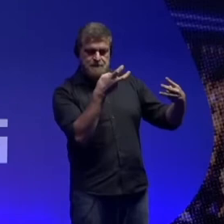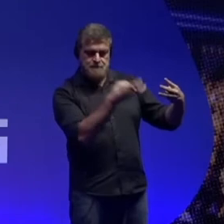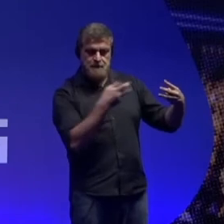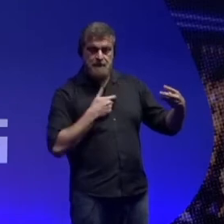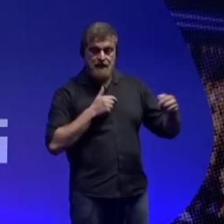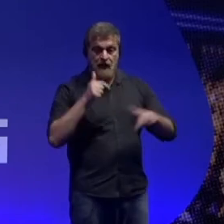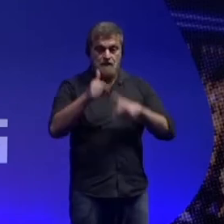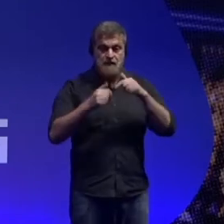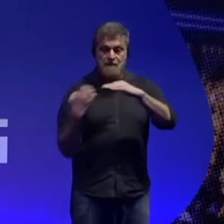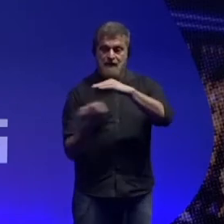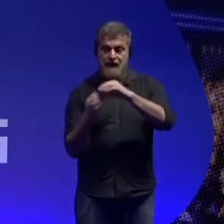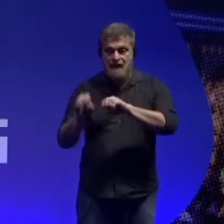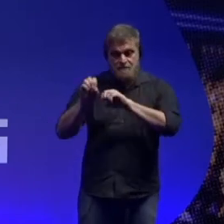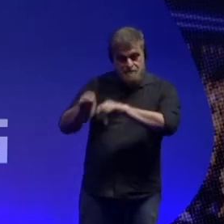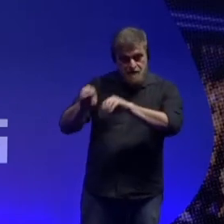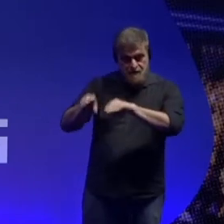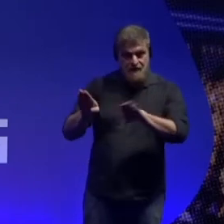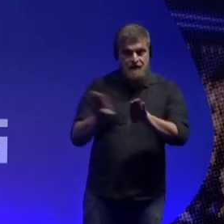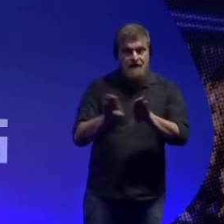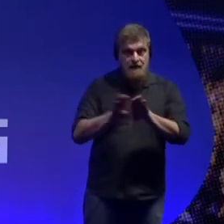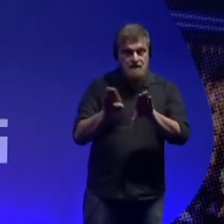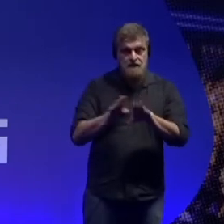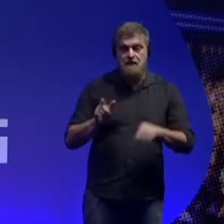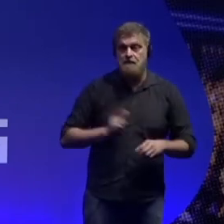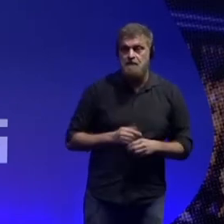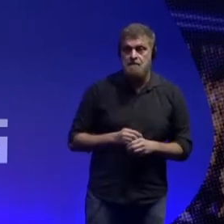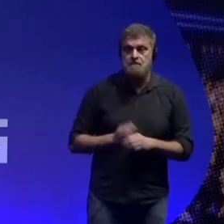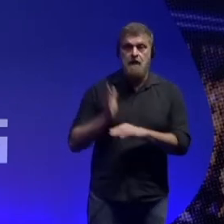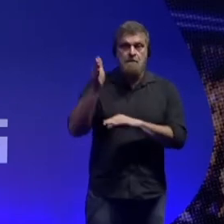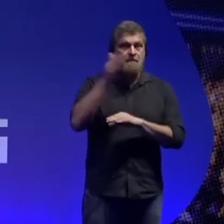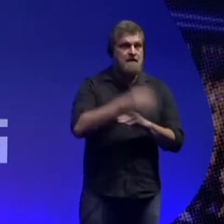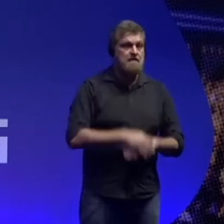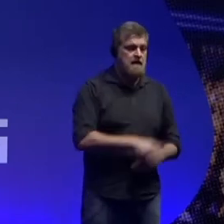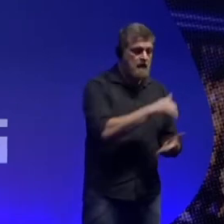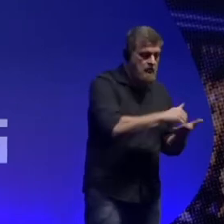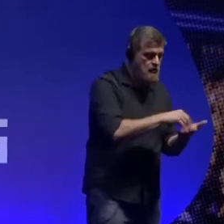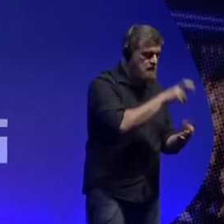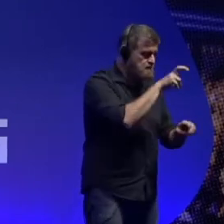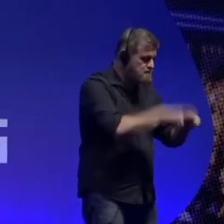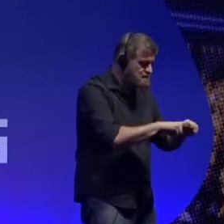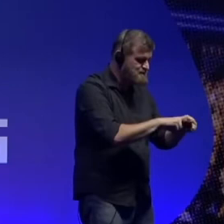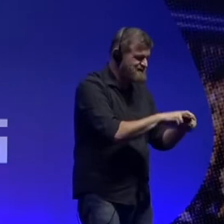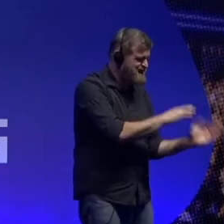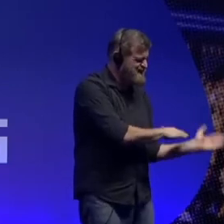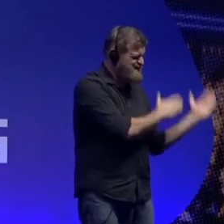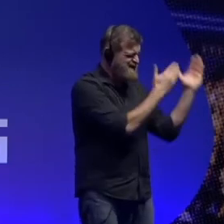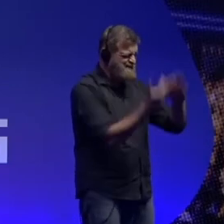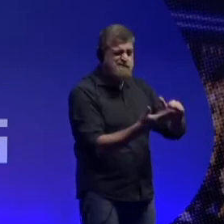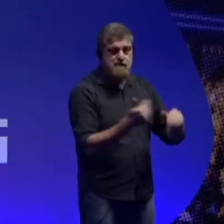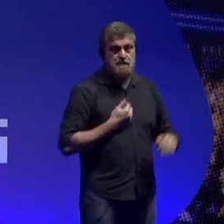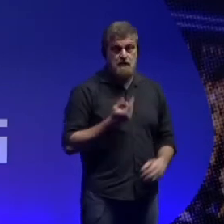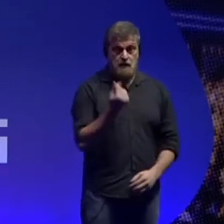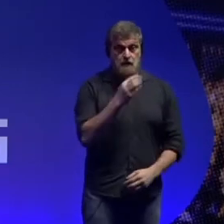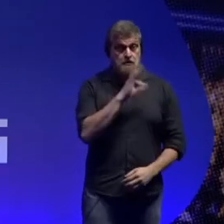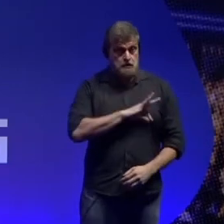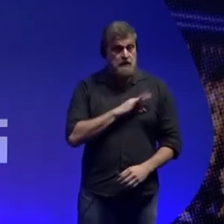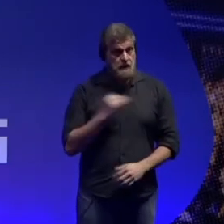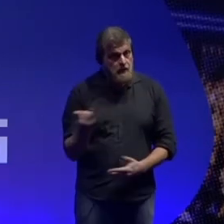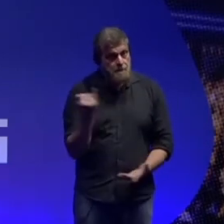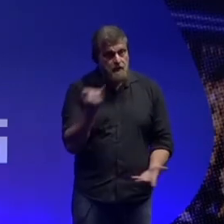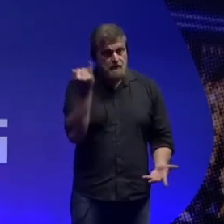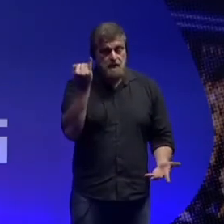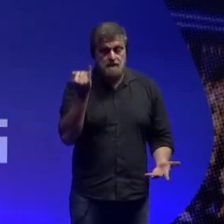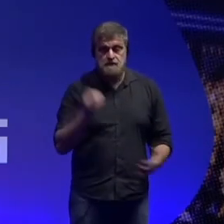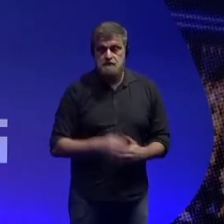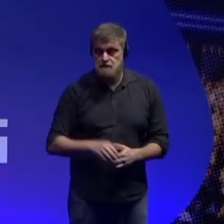educação corporativa, eu quero ter flexibilidade geográfica hoje, não quero estar preso no escritório, isso é valor para mim. Dinheiro pode ser valor, dinheiro é importante. Por